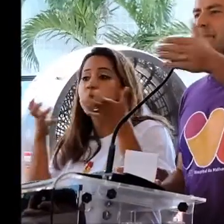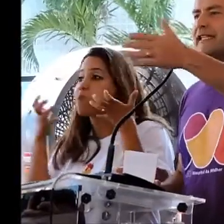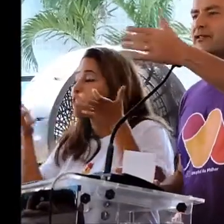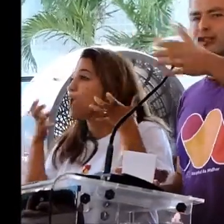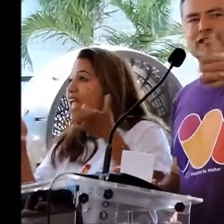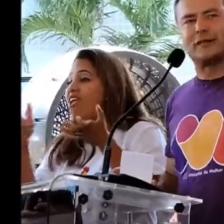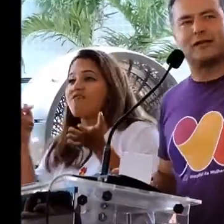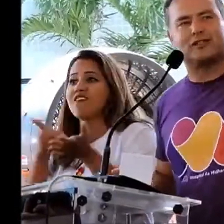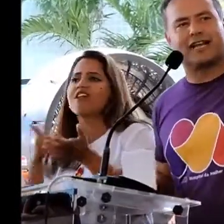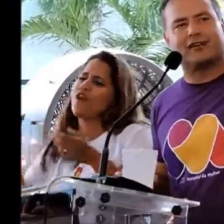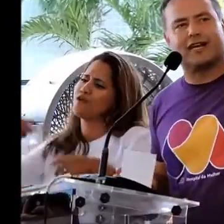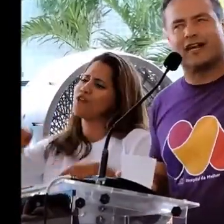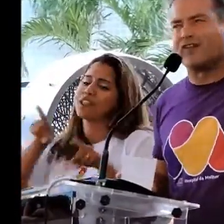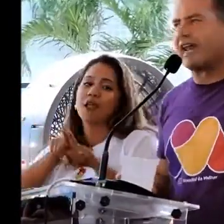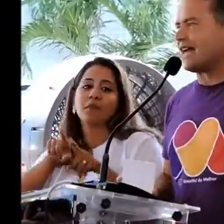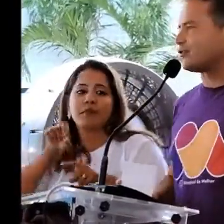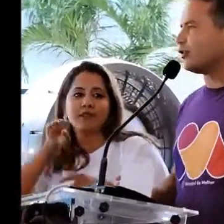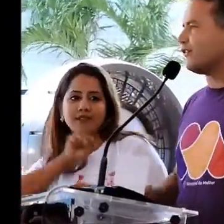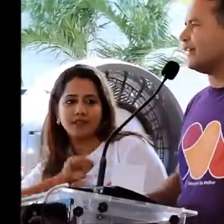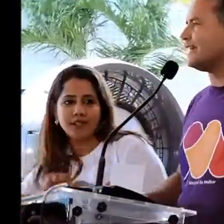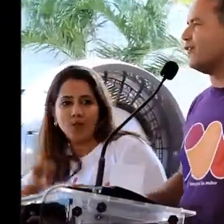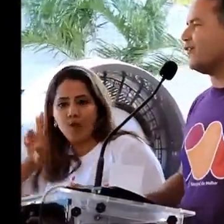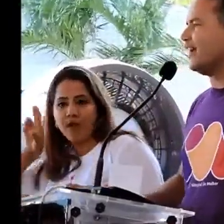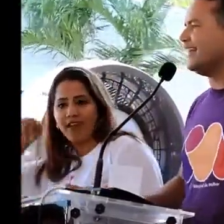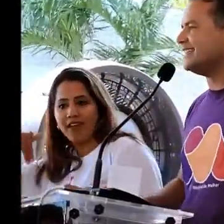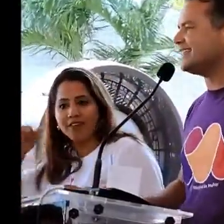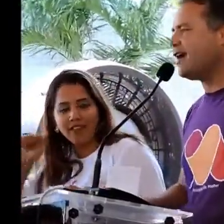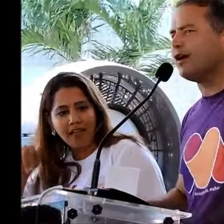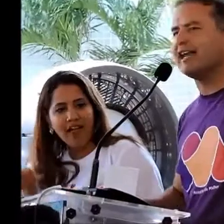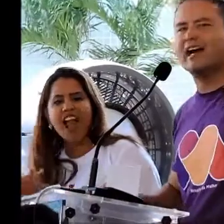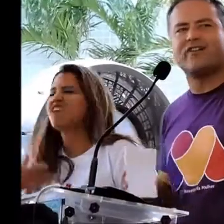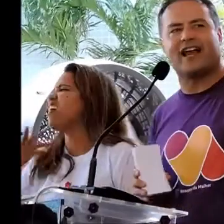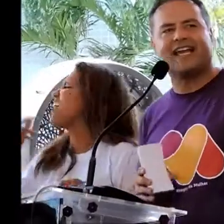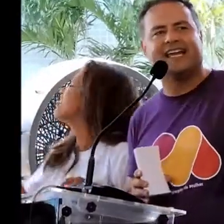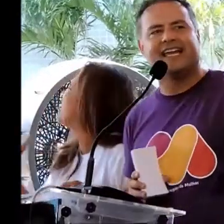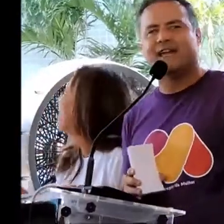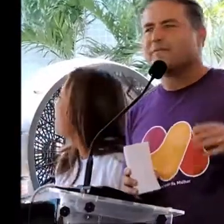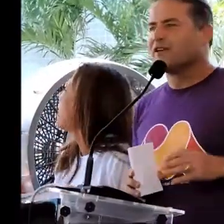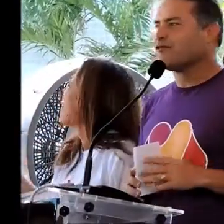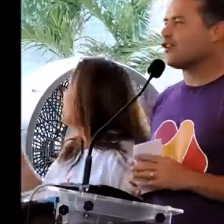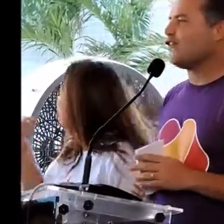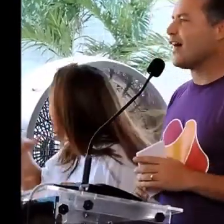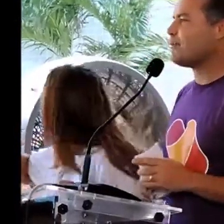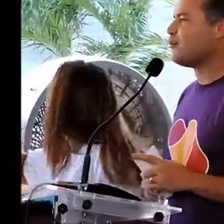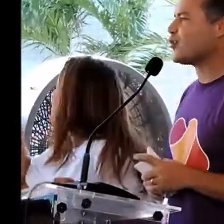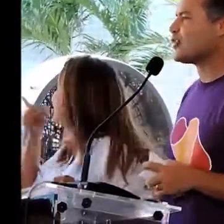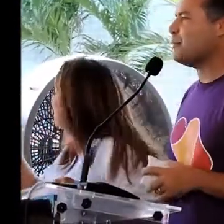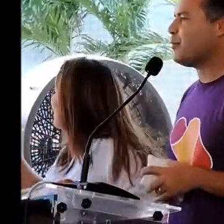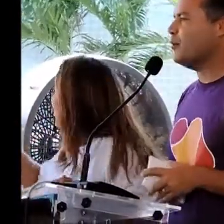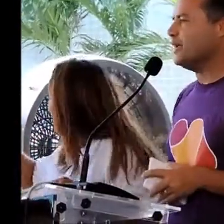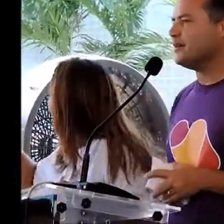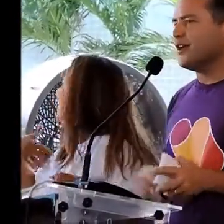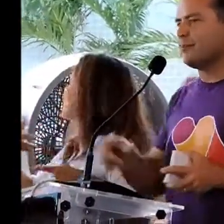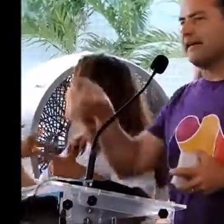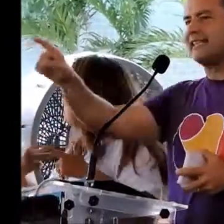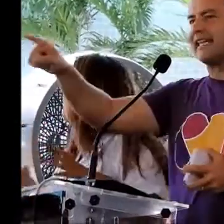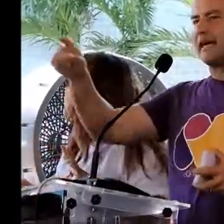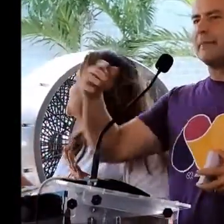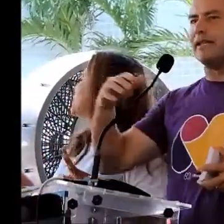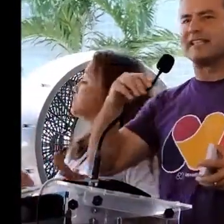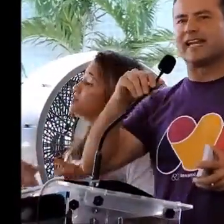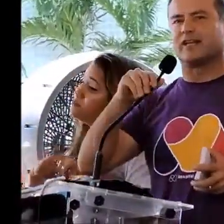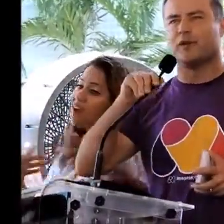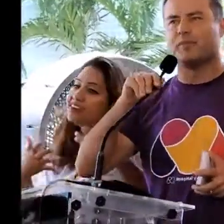muito, e certamente vocês também, que o senador Renan falasse. Toda vez ele diz: não, Renan, fala aí, você fala por você e por mim.